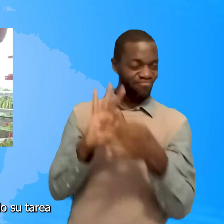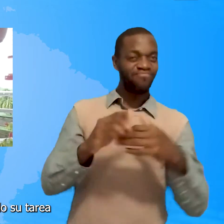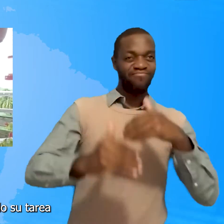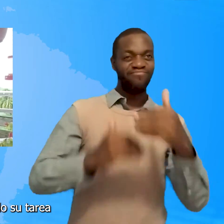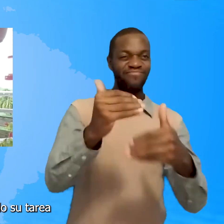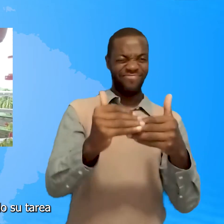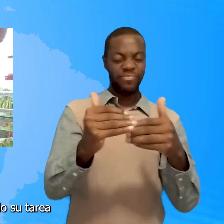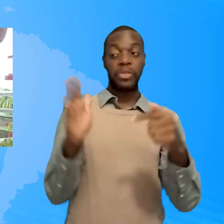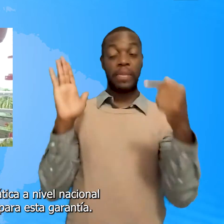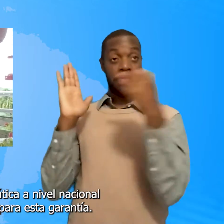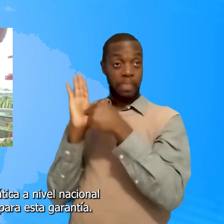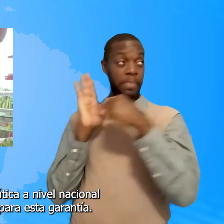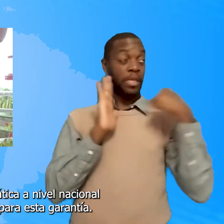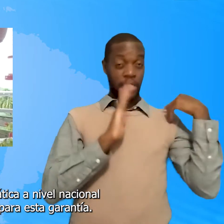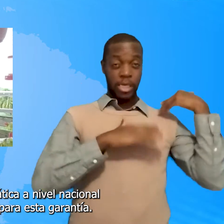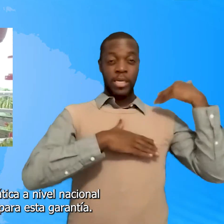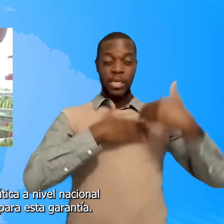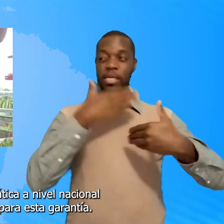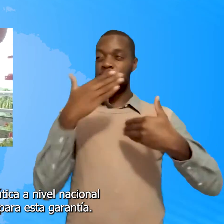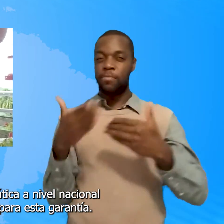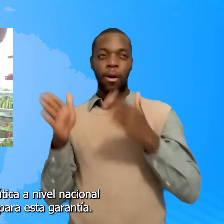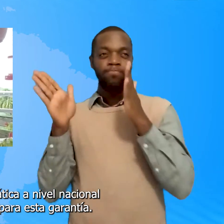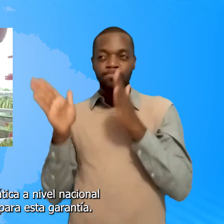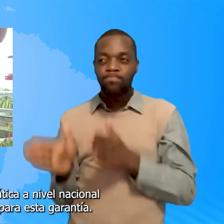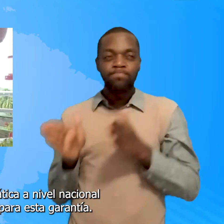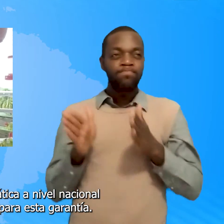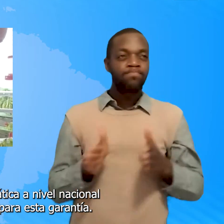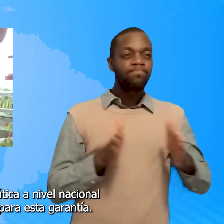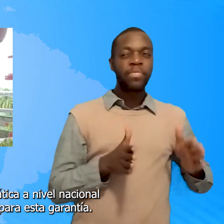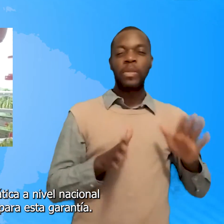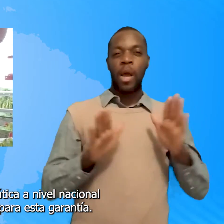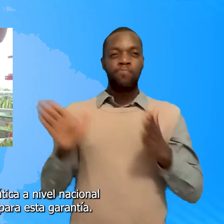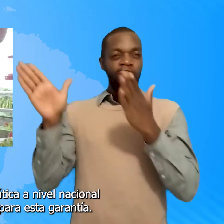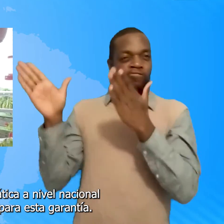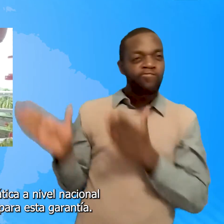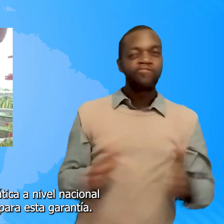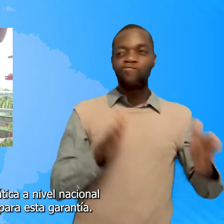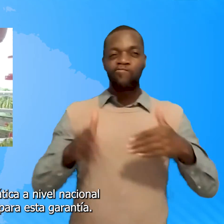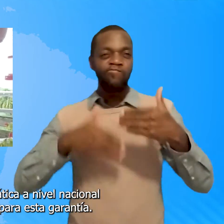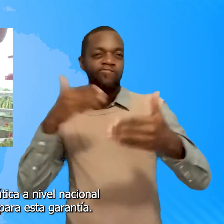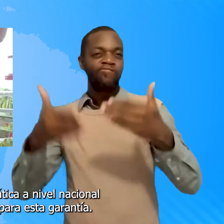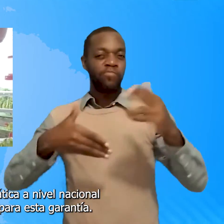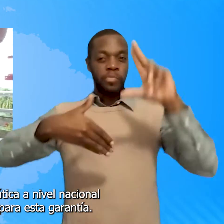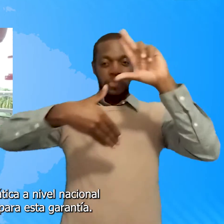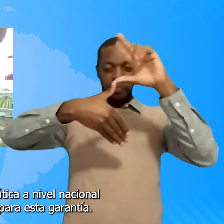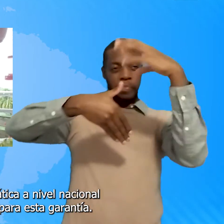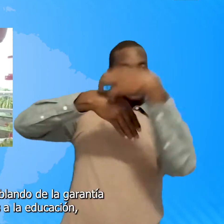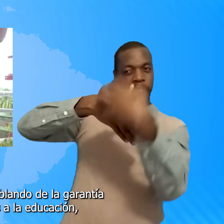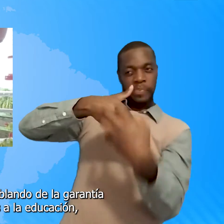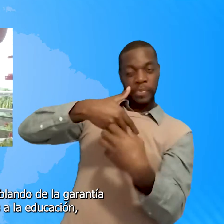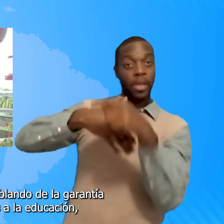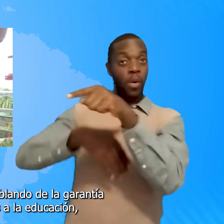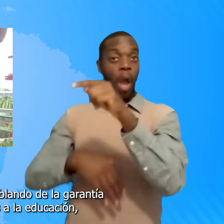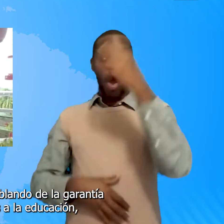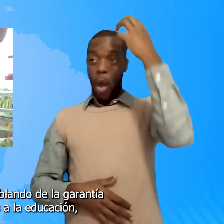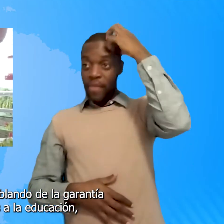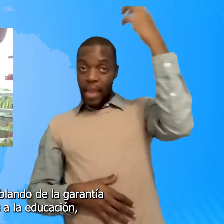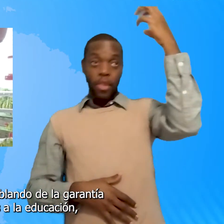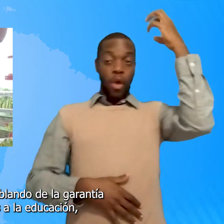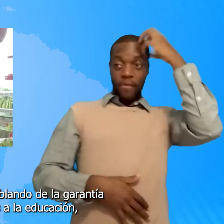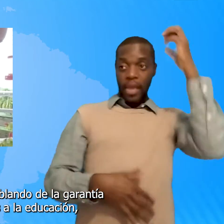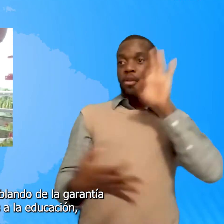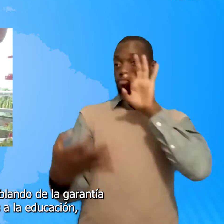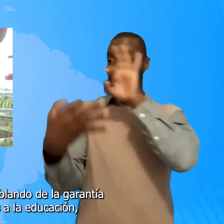organizando su tarea de manera programática a nivel nacional con los gobiernos para esta garantía. Entonces estamos